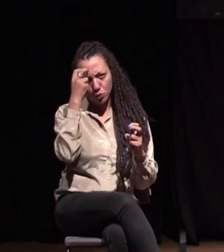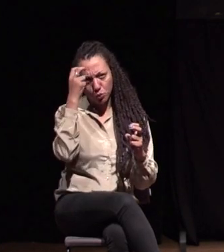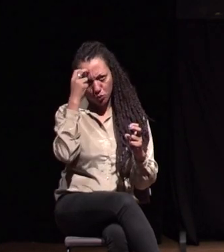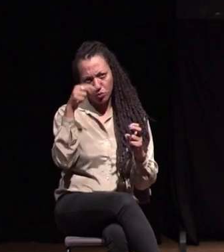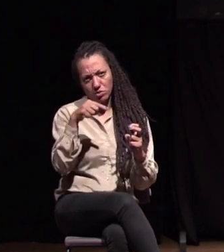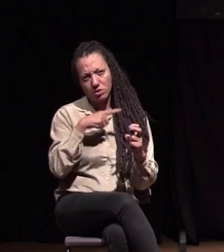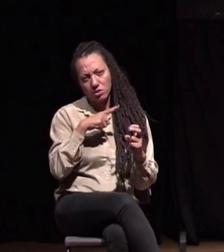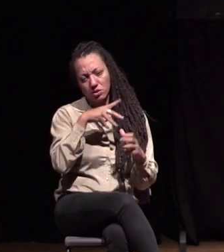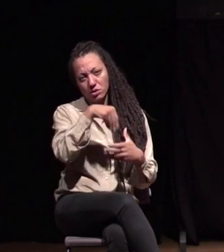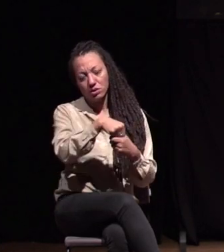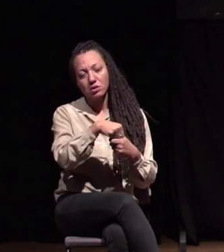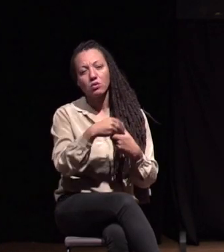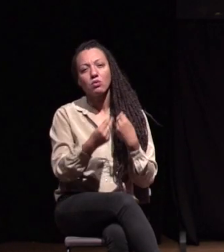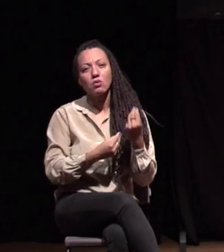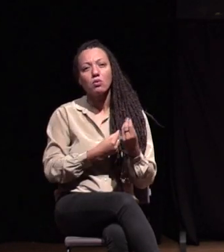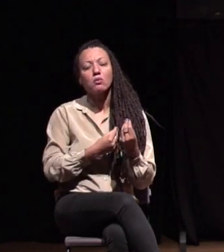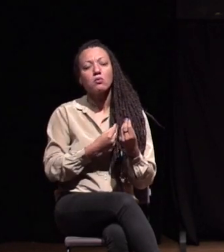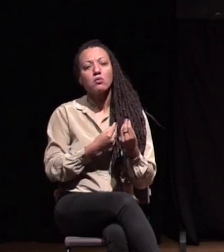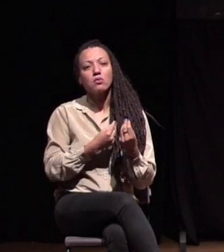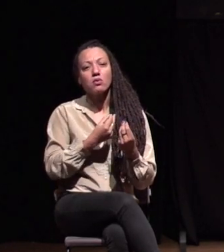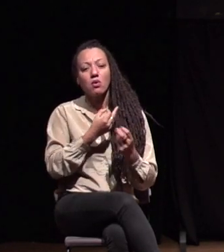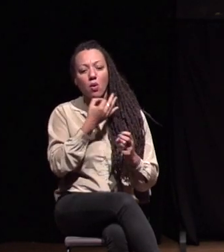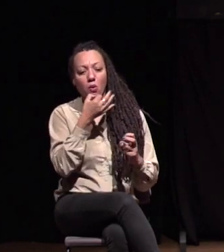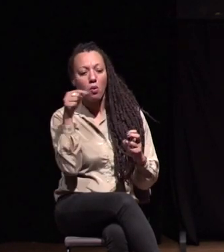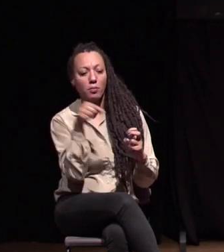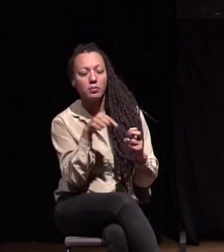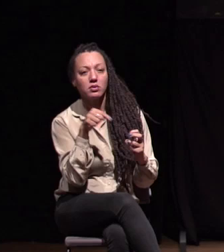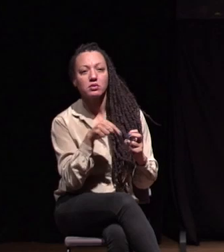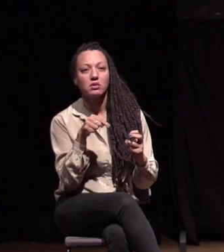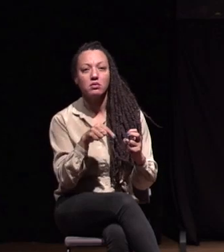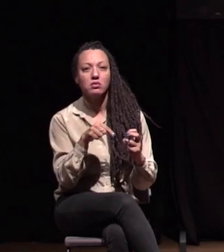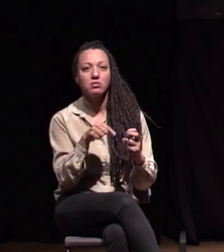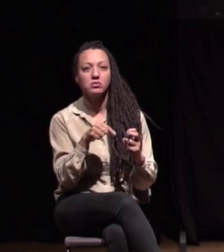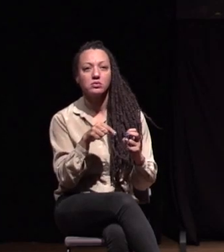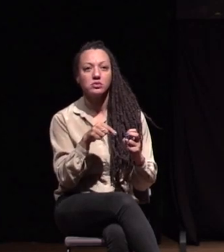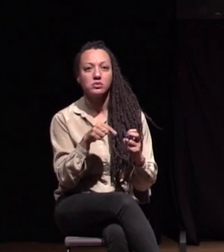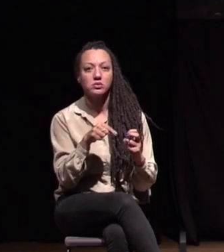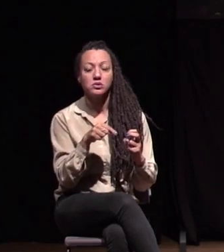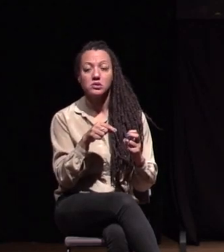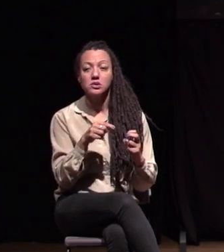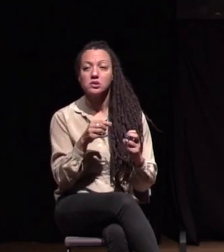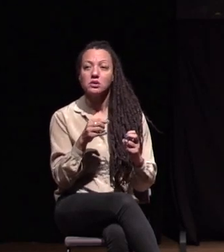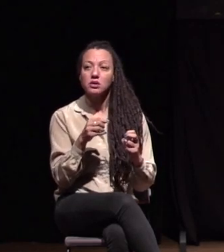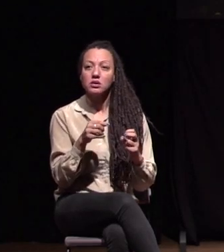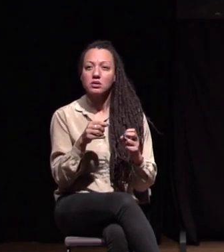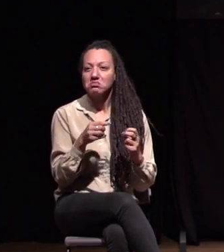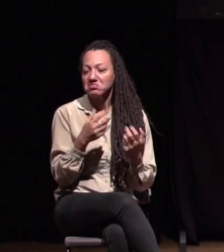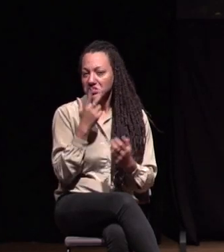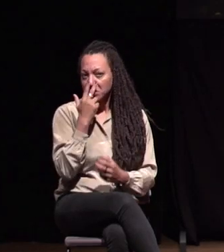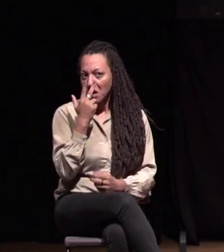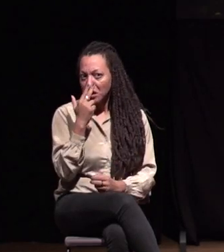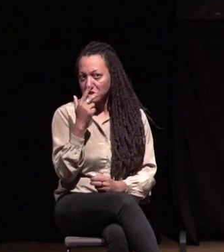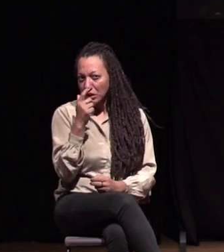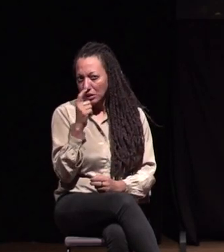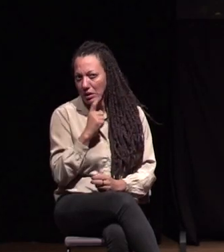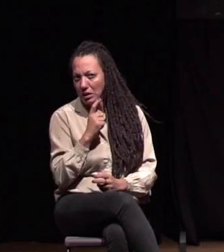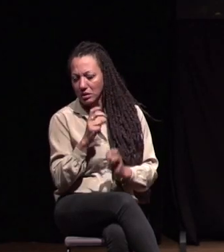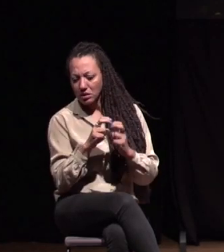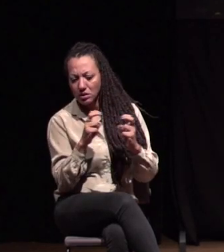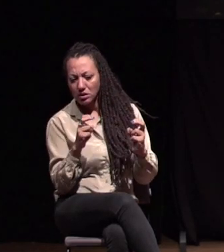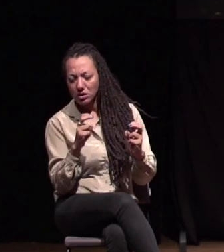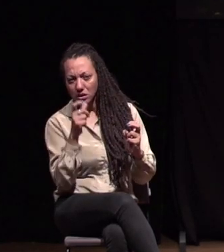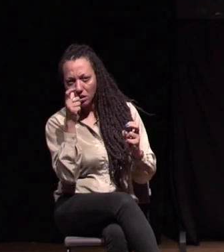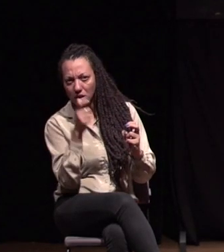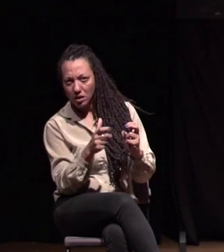como se posicionar ou refletir sobre isso, se você vê isso com algum interesse ou mais como